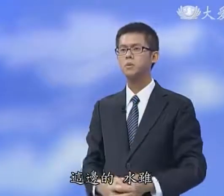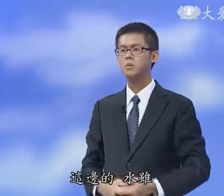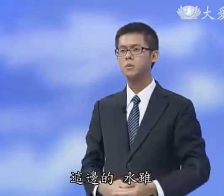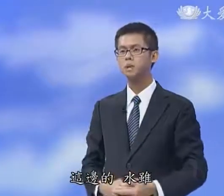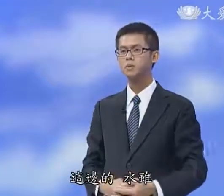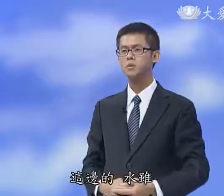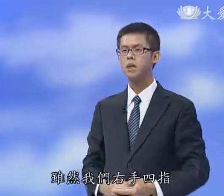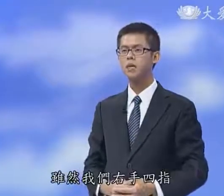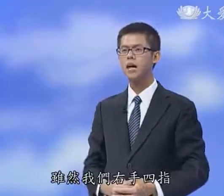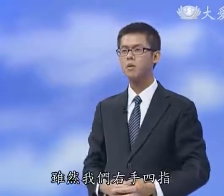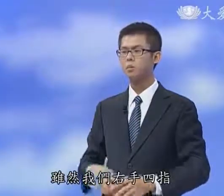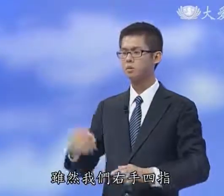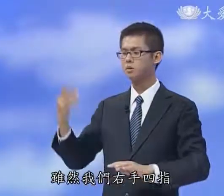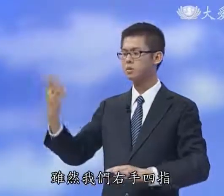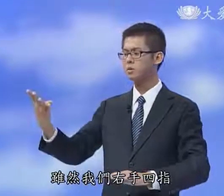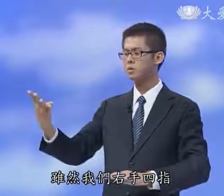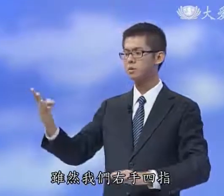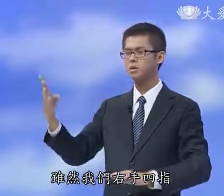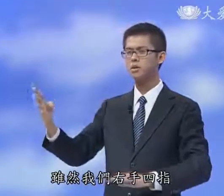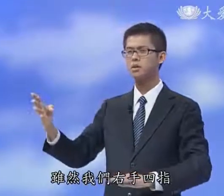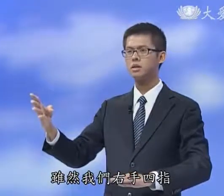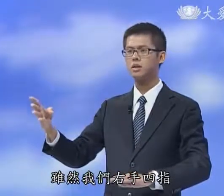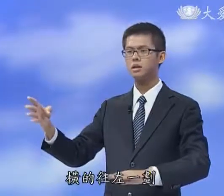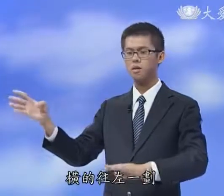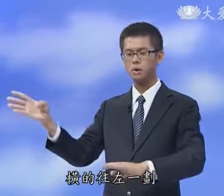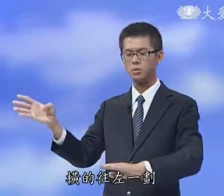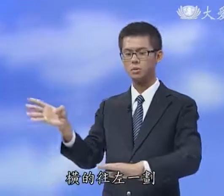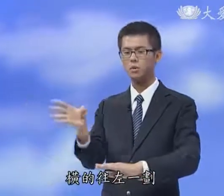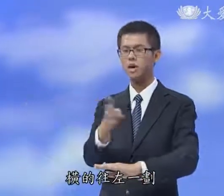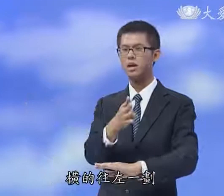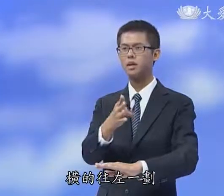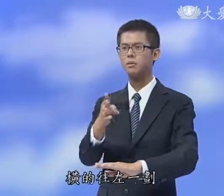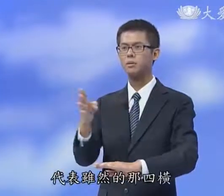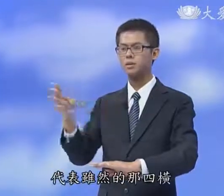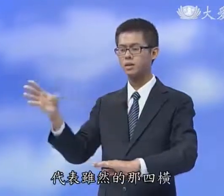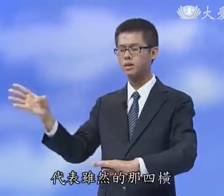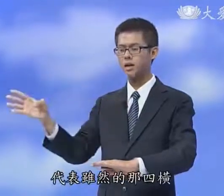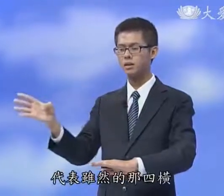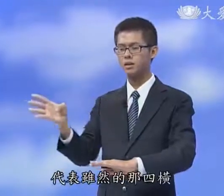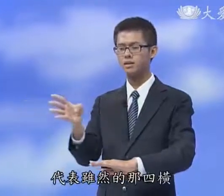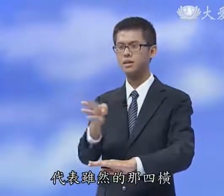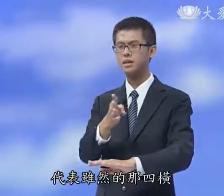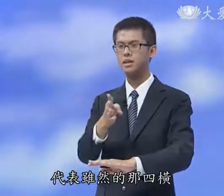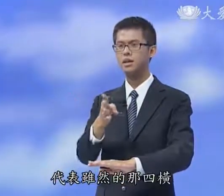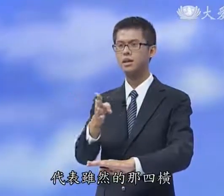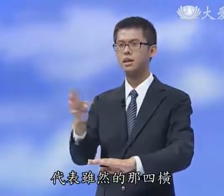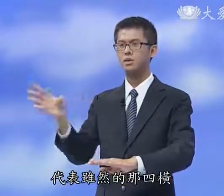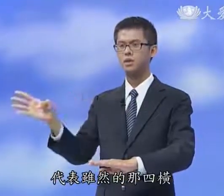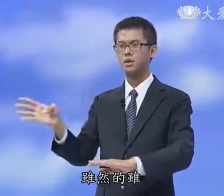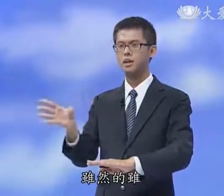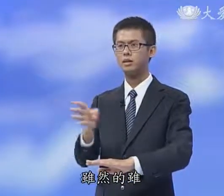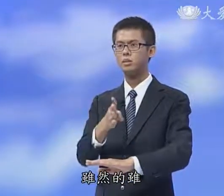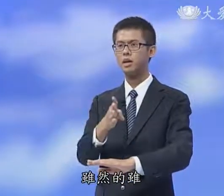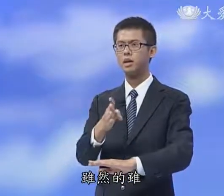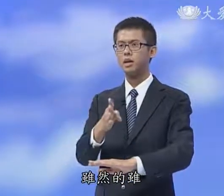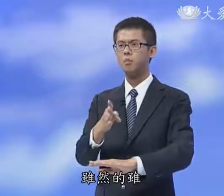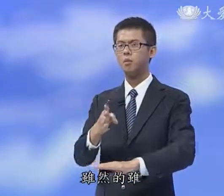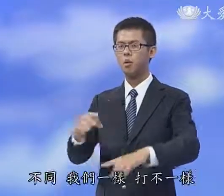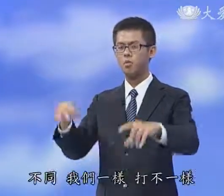水虽然，我们右手四指横的往左一画，代表虽然的那四横，虽然的虽不同，